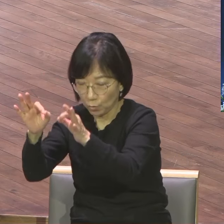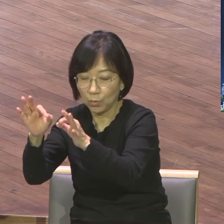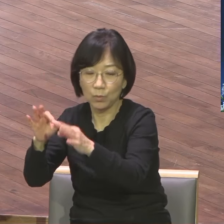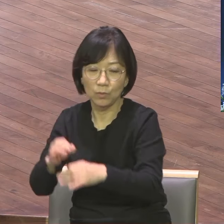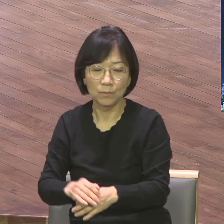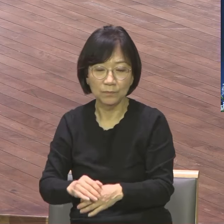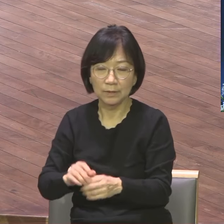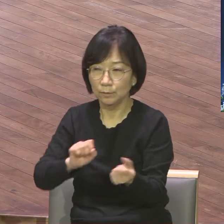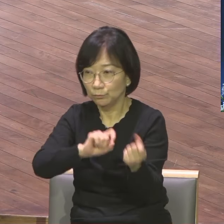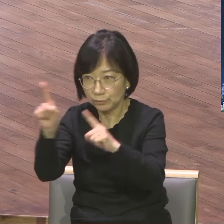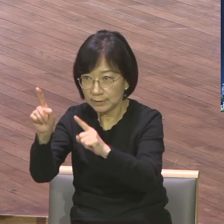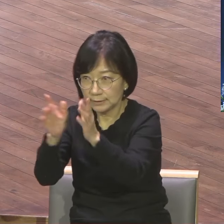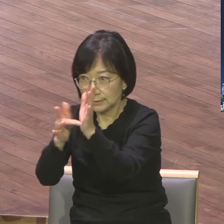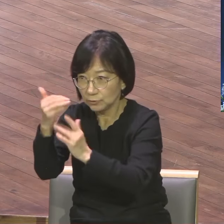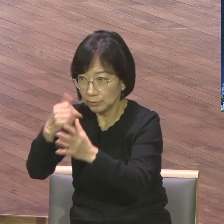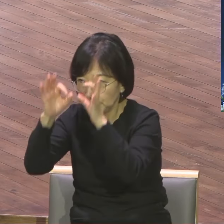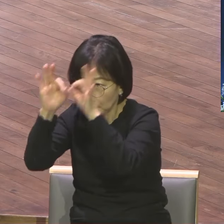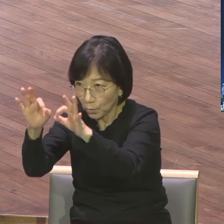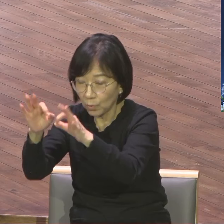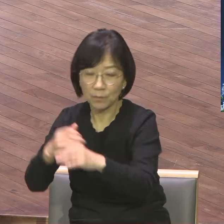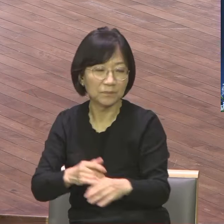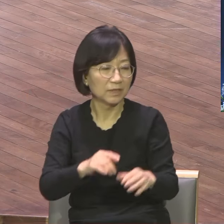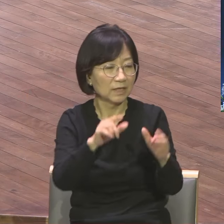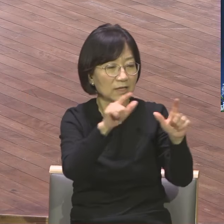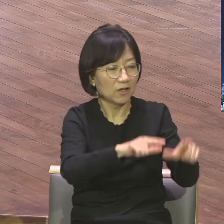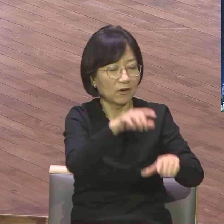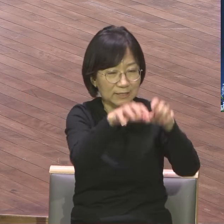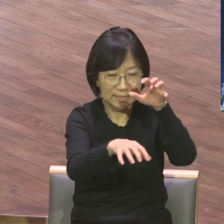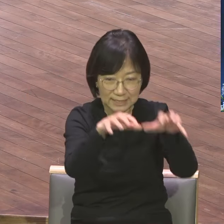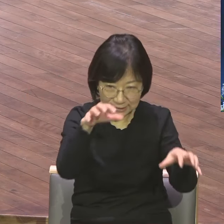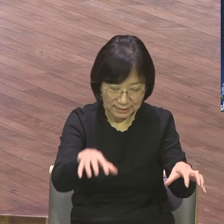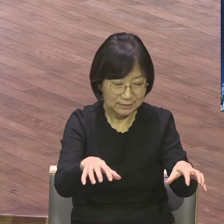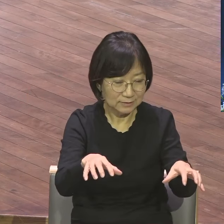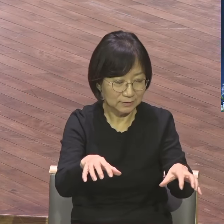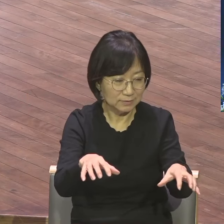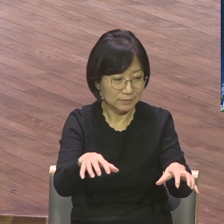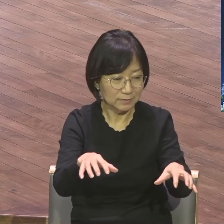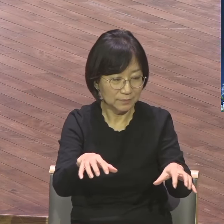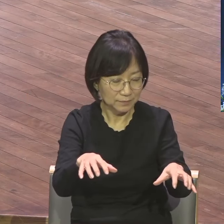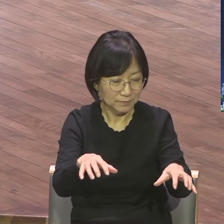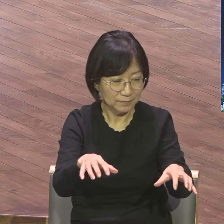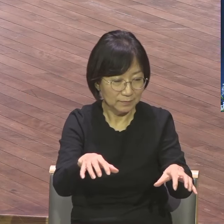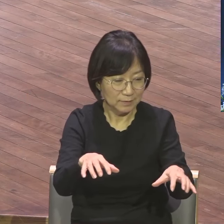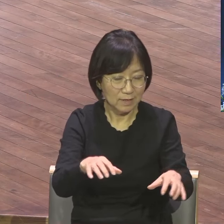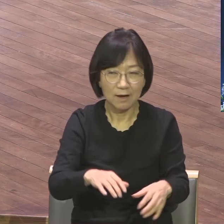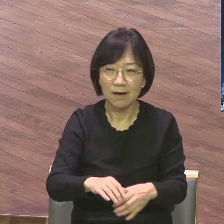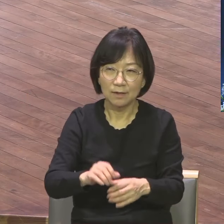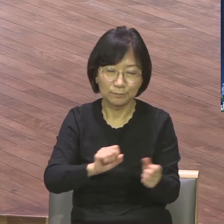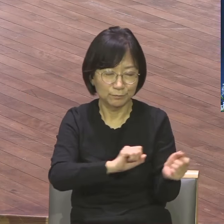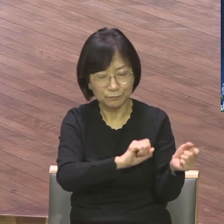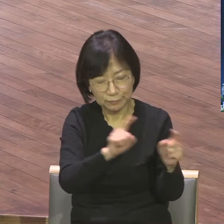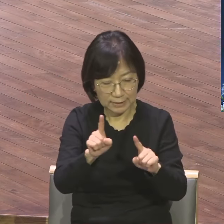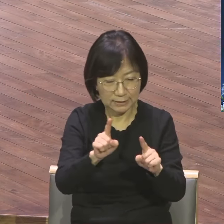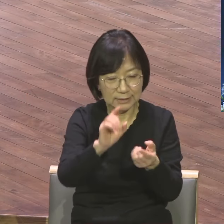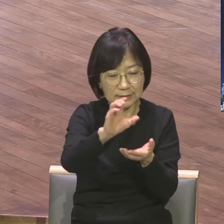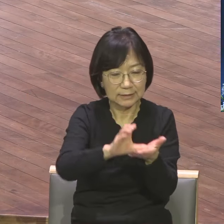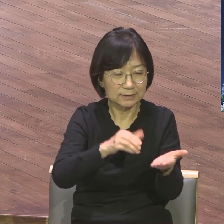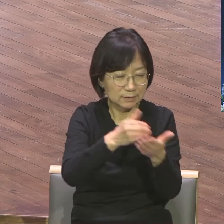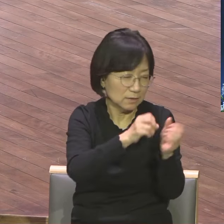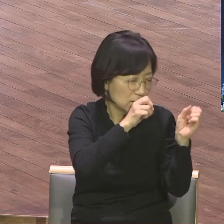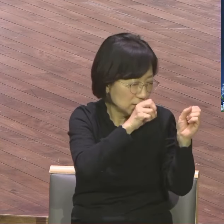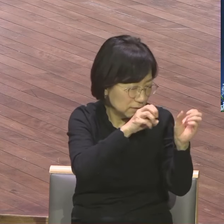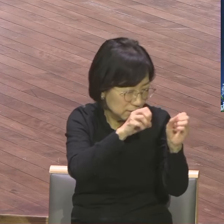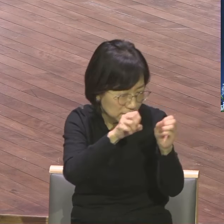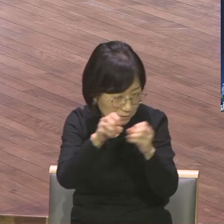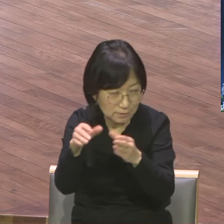그리스도의 능력을 보고 이제 어떻게 하면 현장에서 부활하신 그리스도를 증거했습니다. 그 세 번째